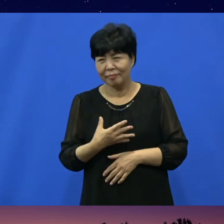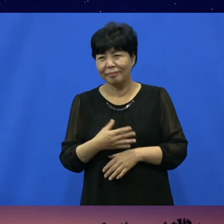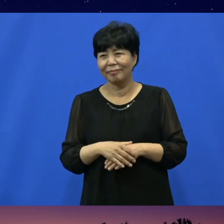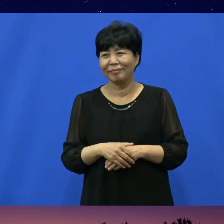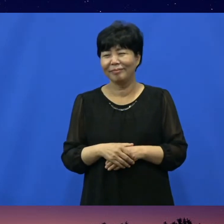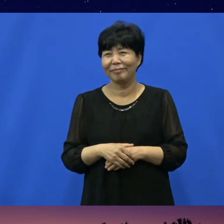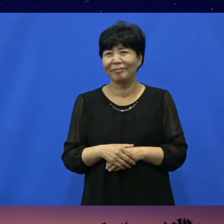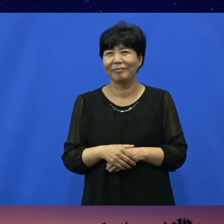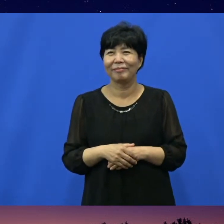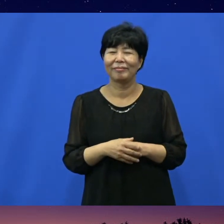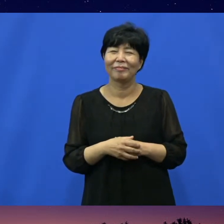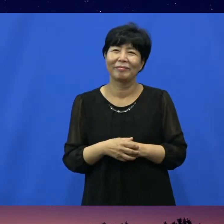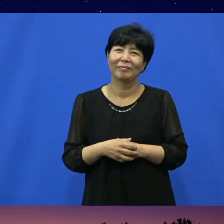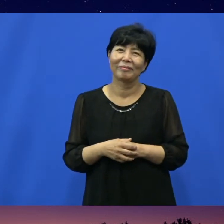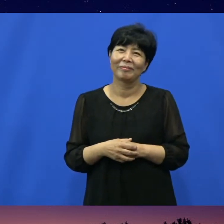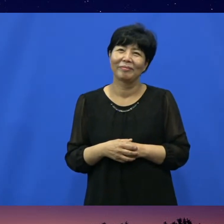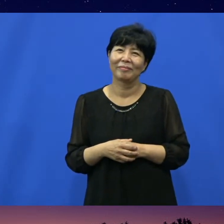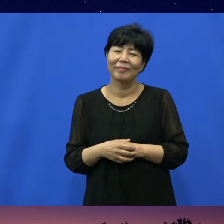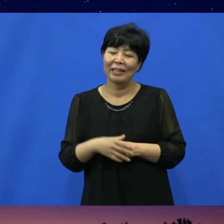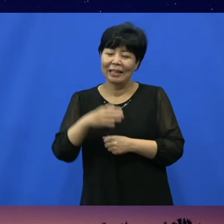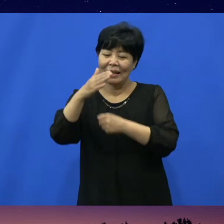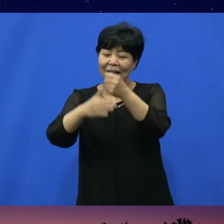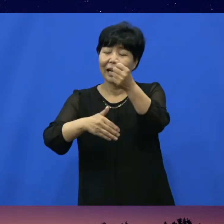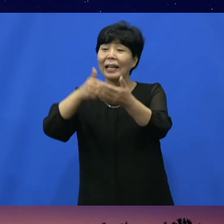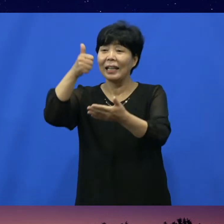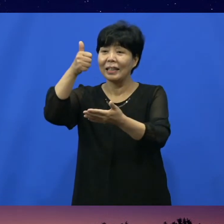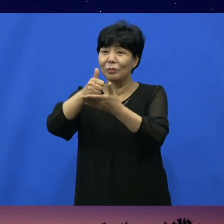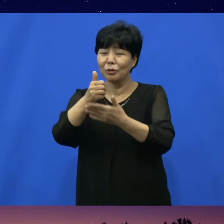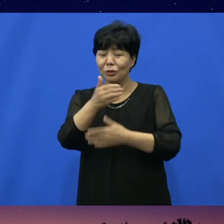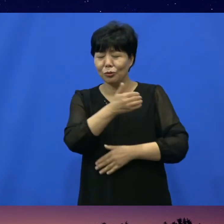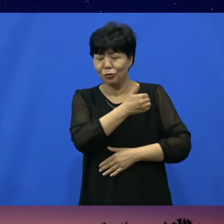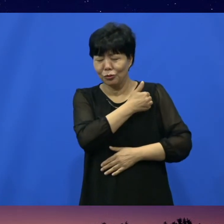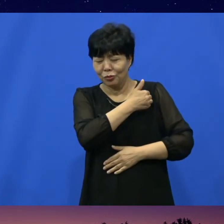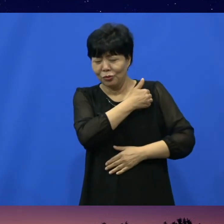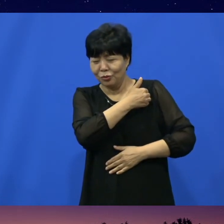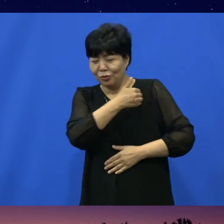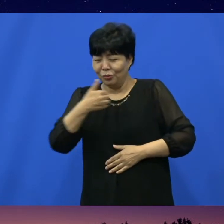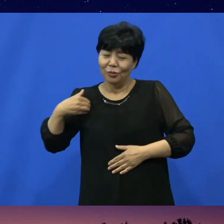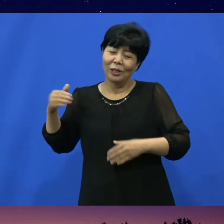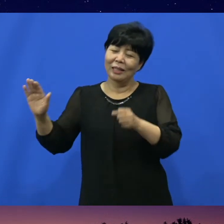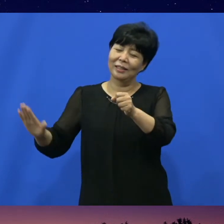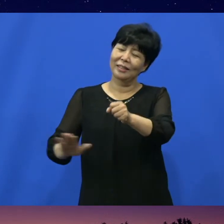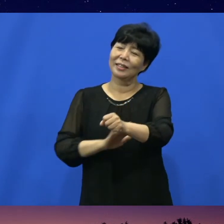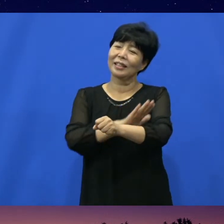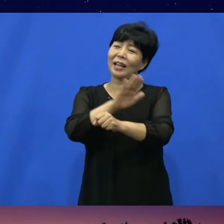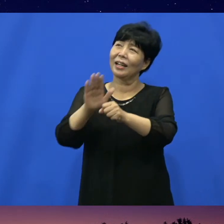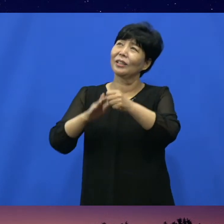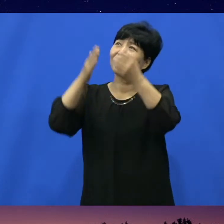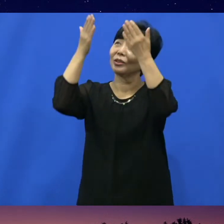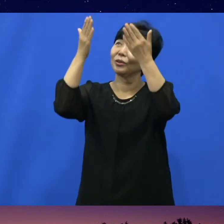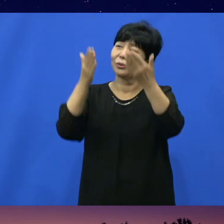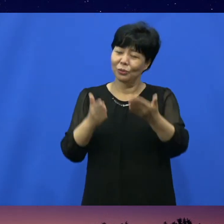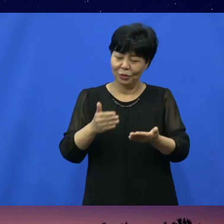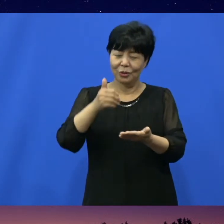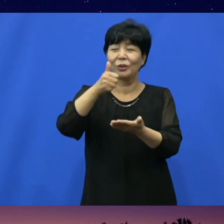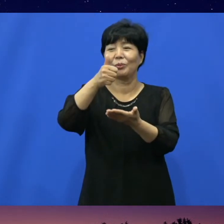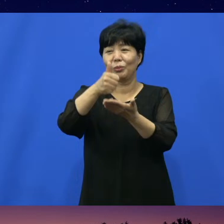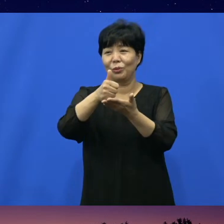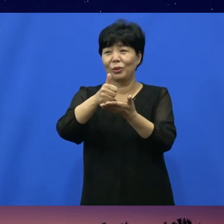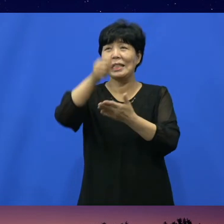사랑하는 성도 여러분, 하나님은 충분히 우리에게 사랑을 주셨어요. 그게 십자가로